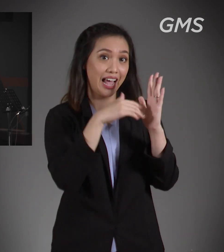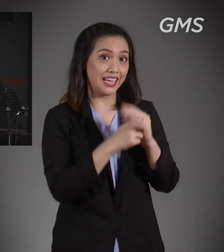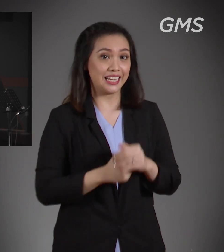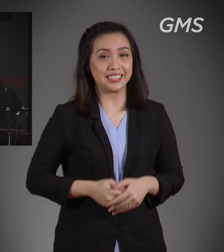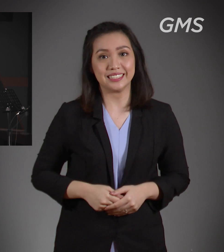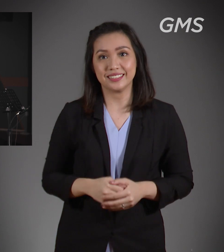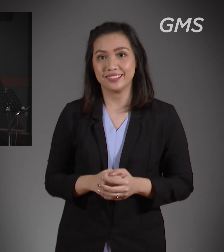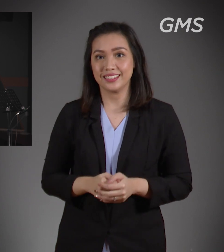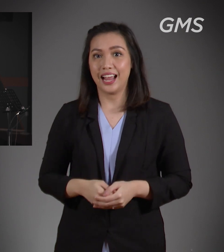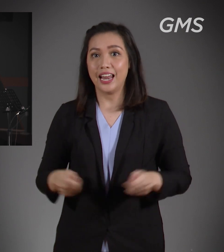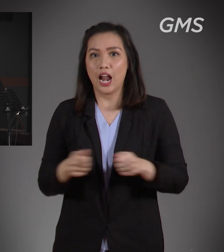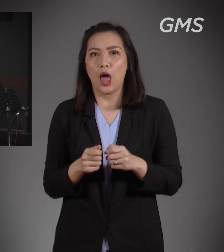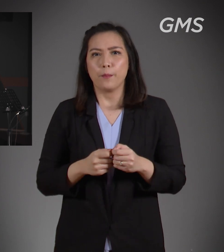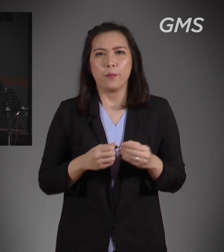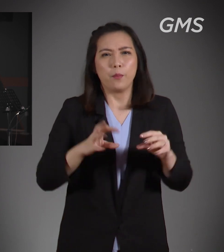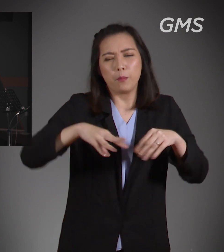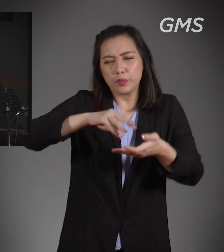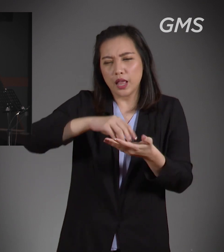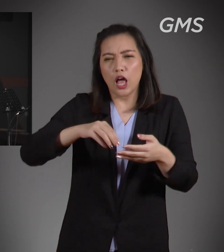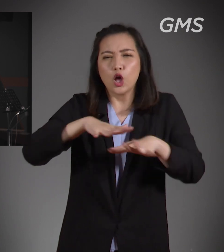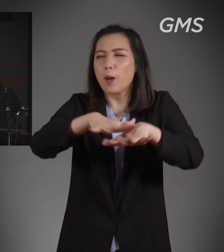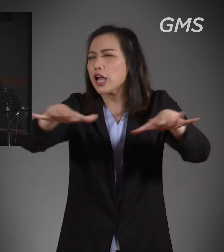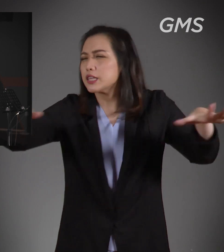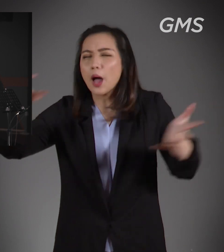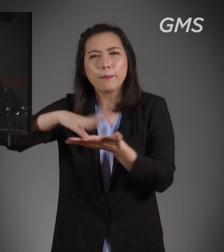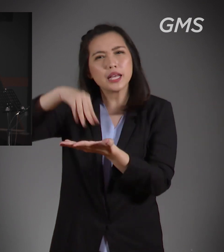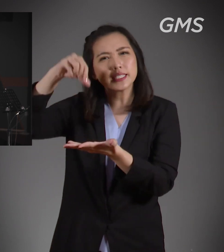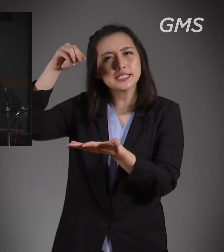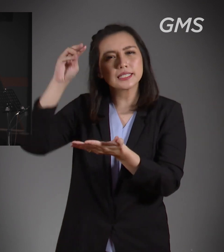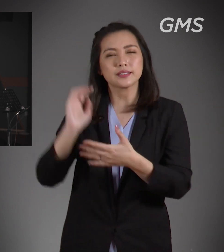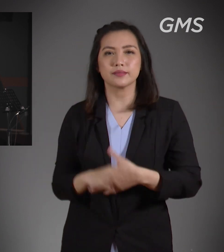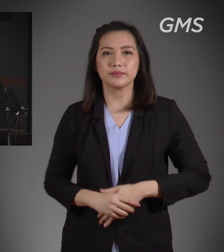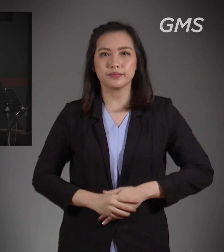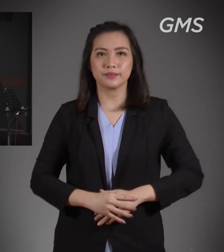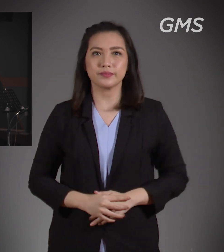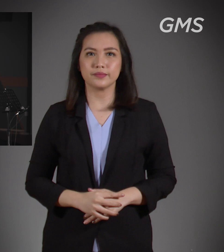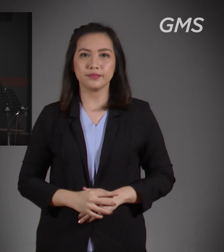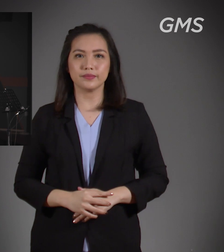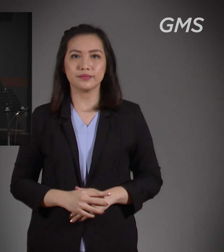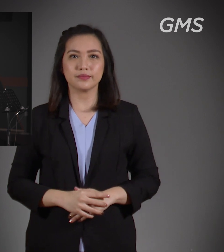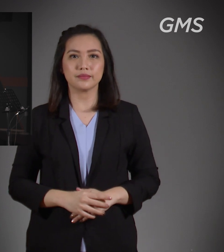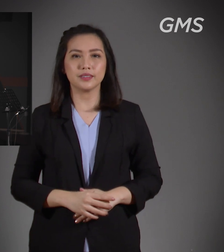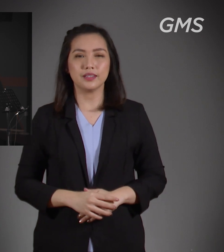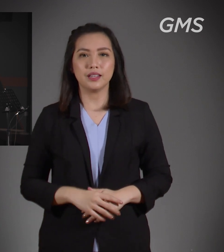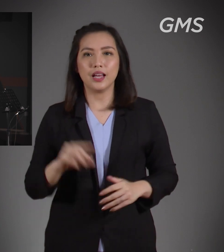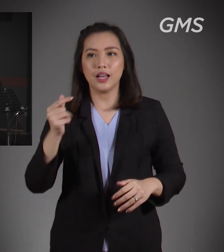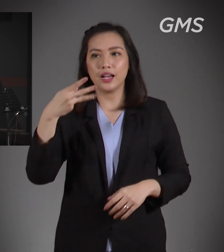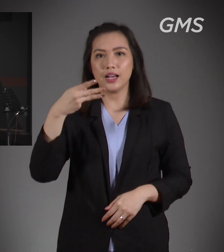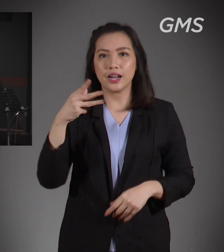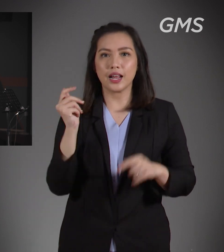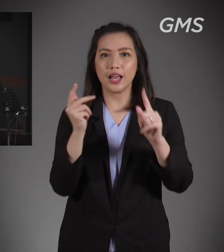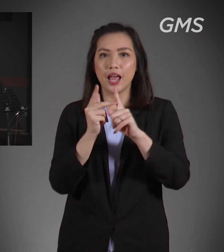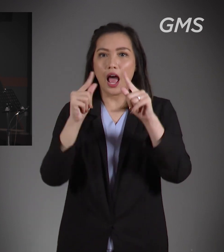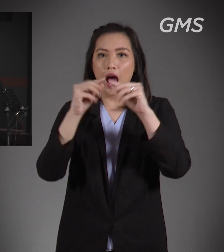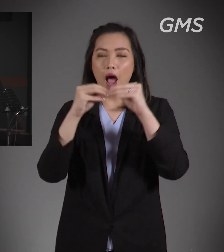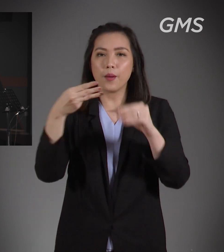pelin-pelan akhirnya membuat keputusan yang benar. Maka dia merendahkan diri. Karena dia punya pilihan cuma satu sih. Opsinya hanya